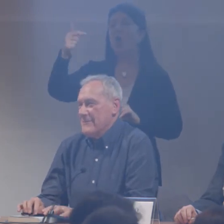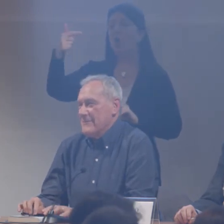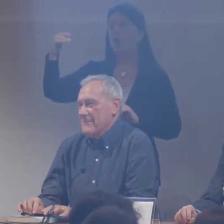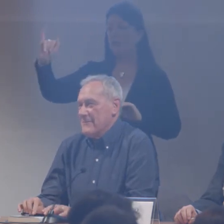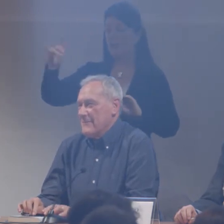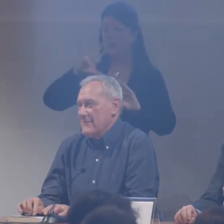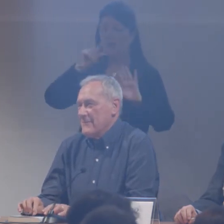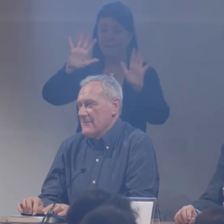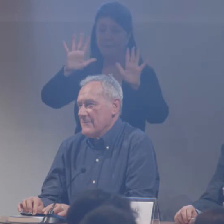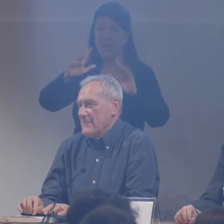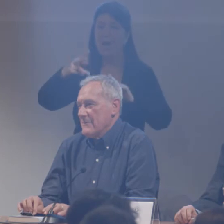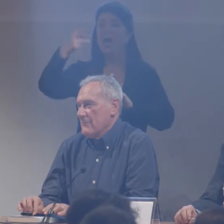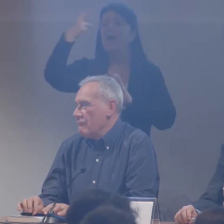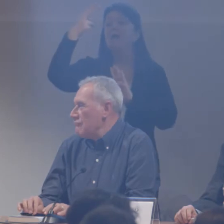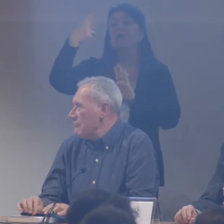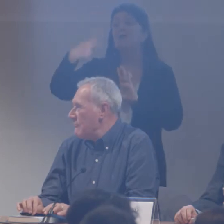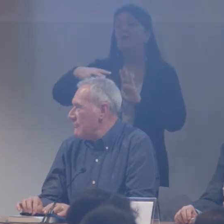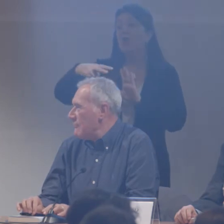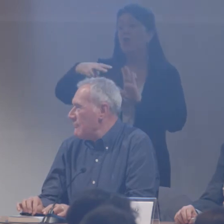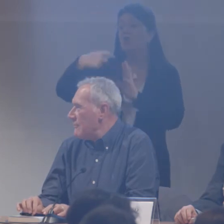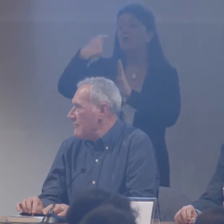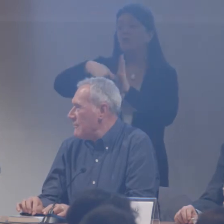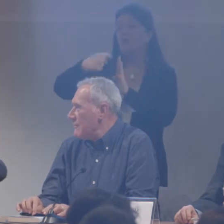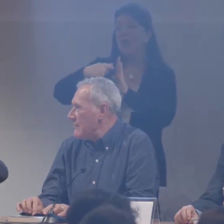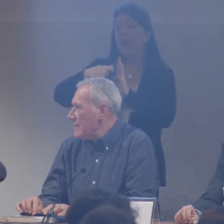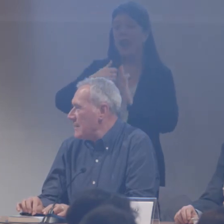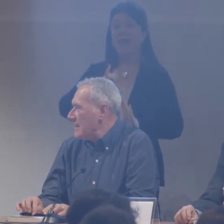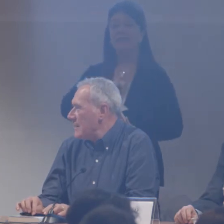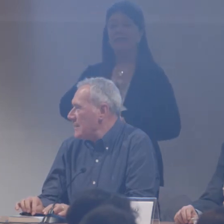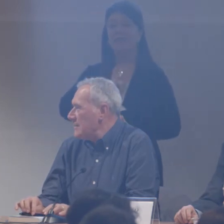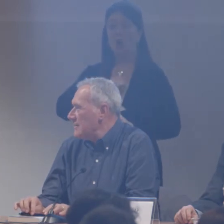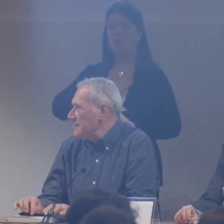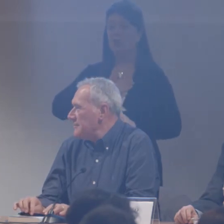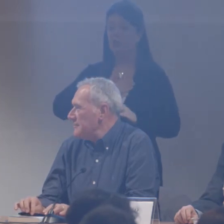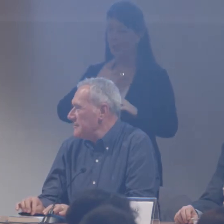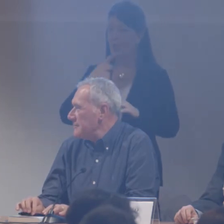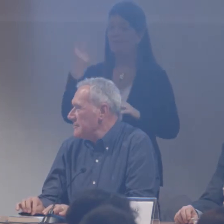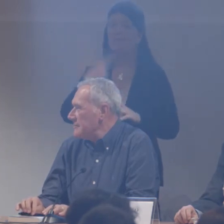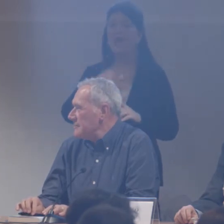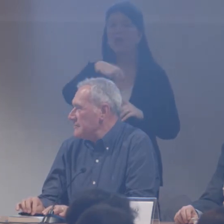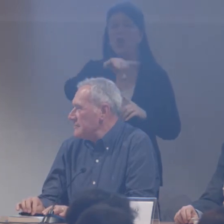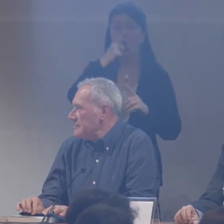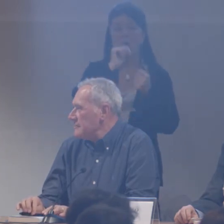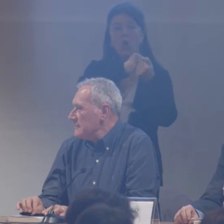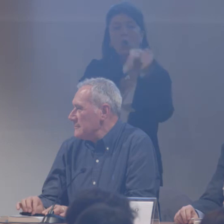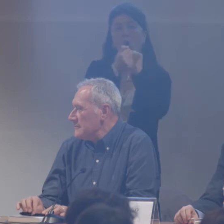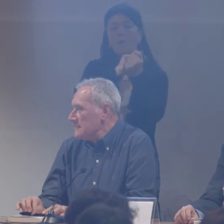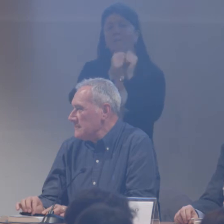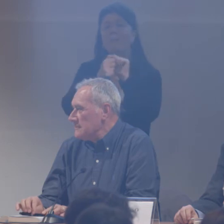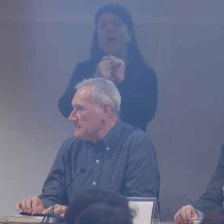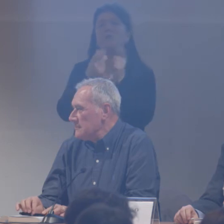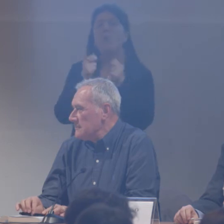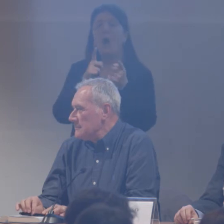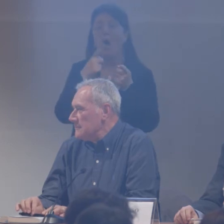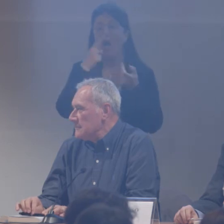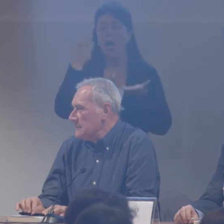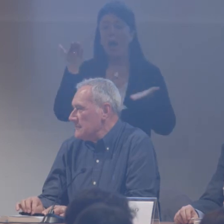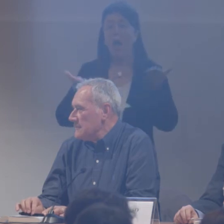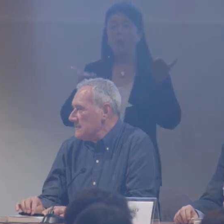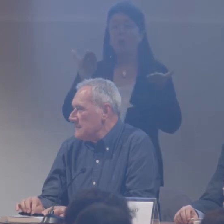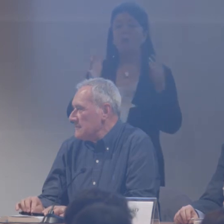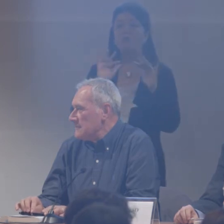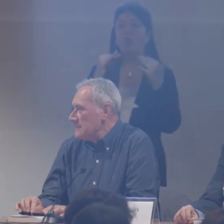cito anche il mio secondo film, scusate l'egocentrismo, ma combattevano anche contro un equilibrio mondiale, perché alla fine che la mafia lì